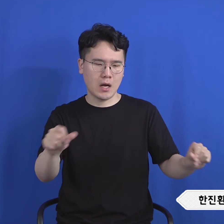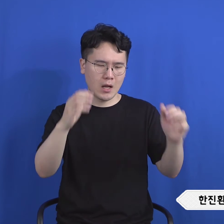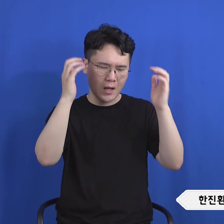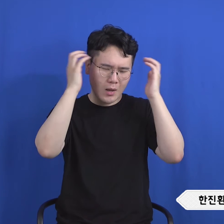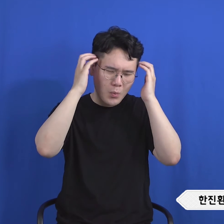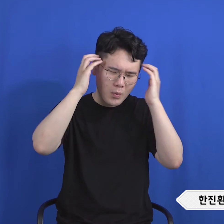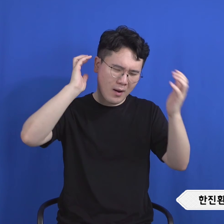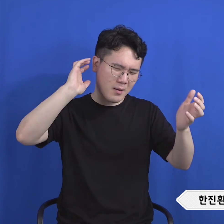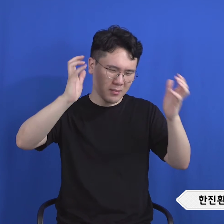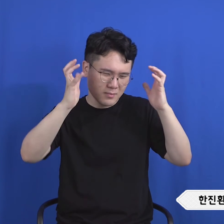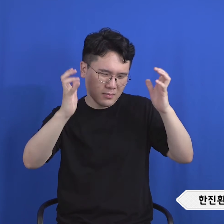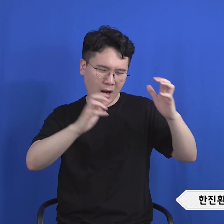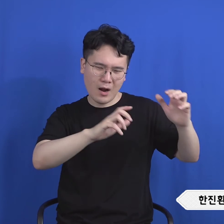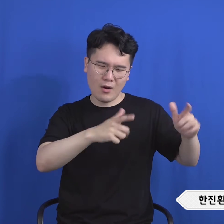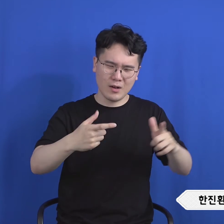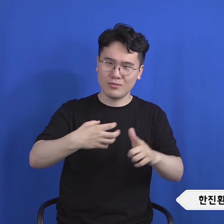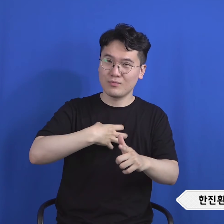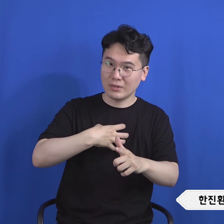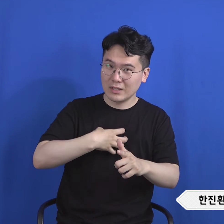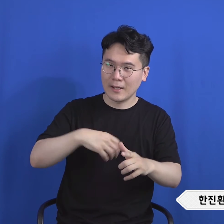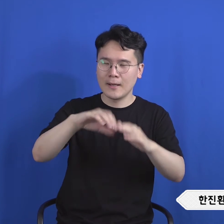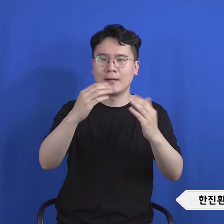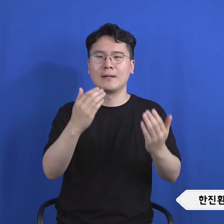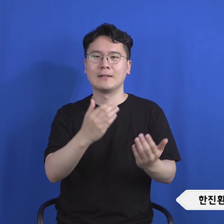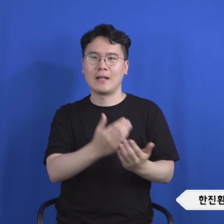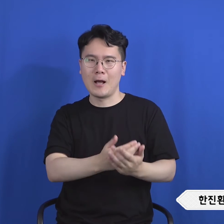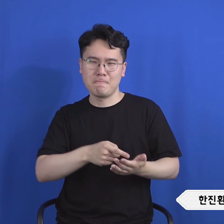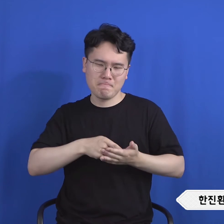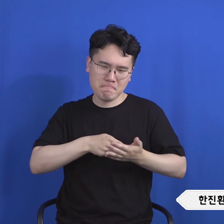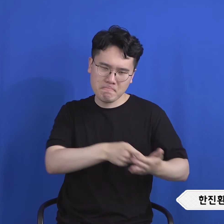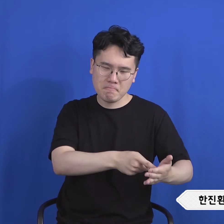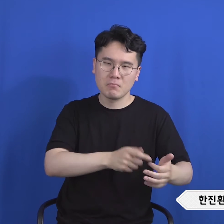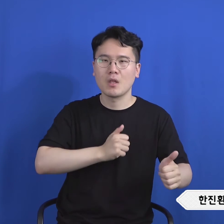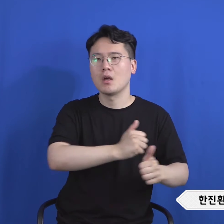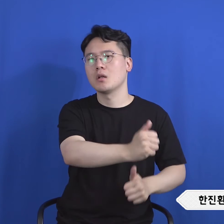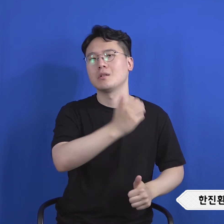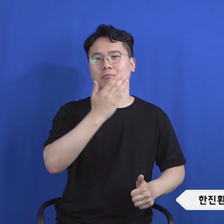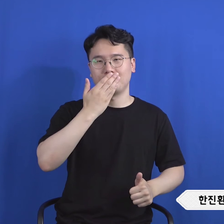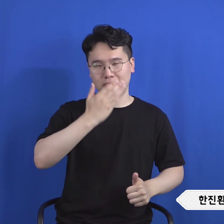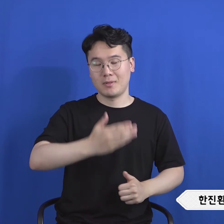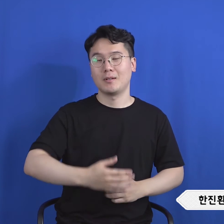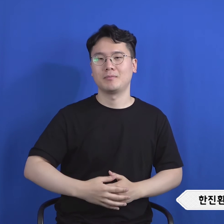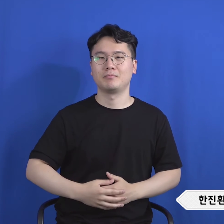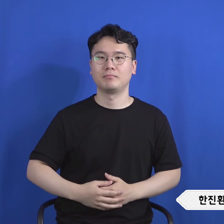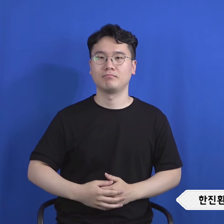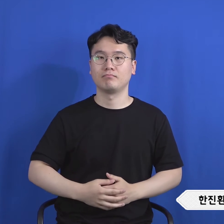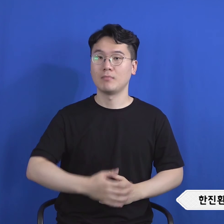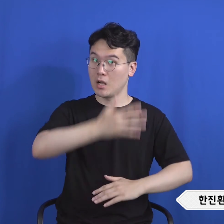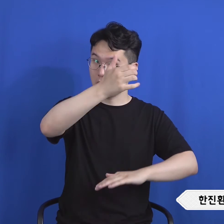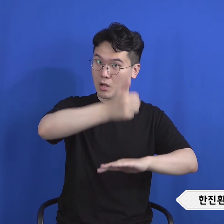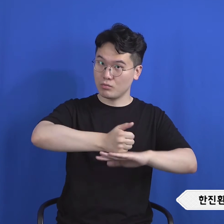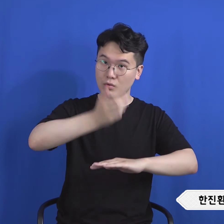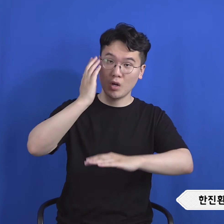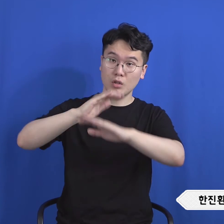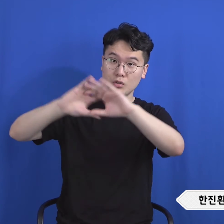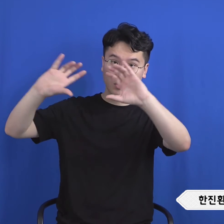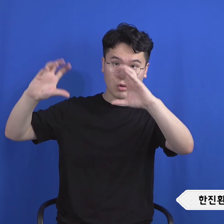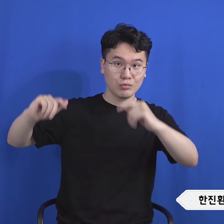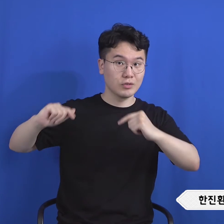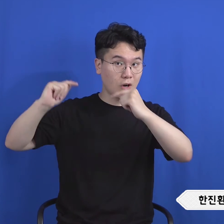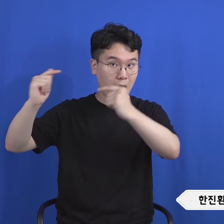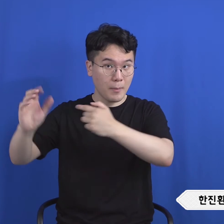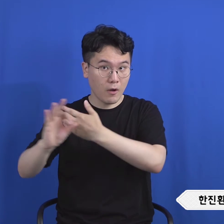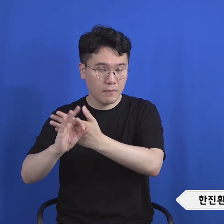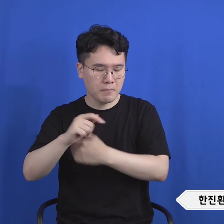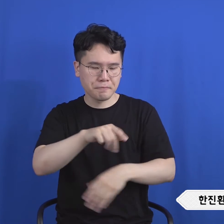위기도 그것도 기어코 헤쳐나갈 수가 있습니다. 정말 훗날에 천국에 가면 땅에서 겪은 그 일들도